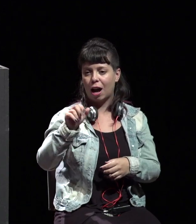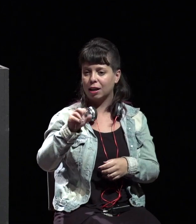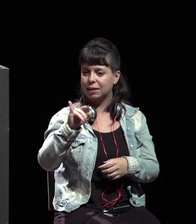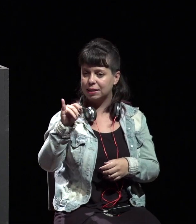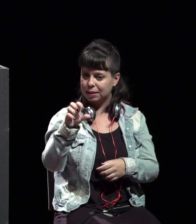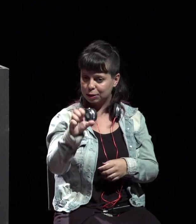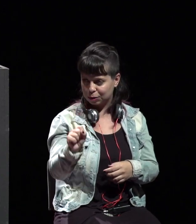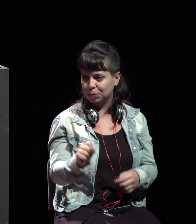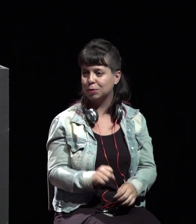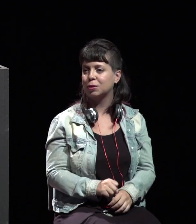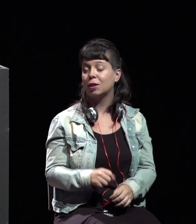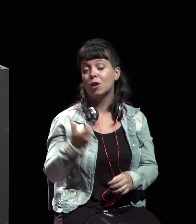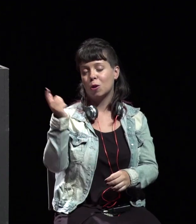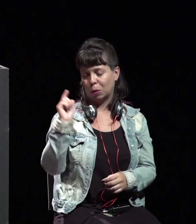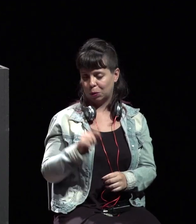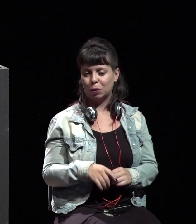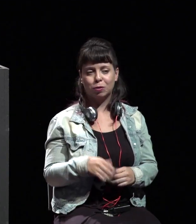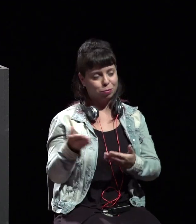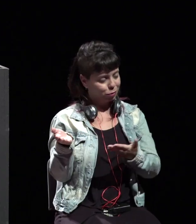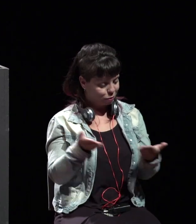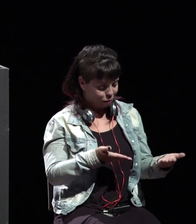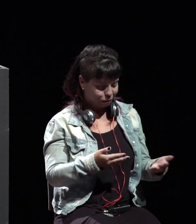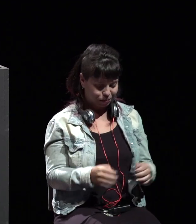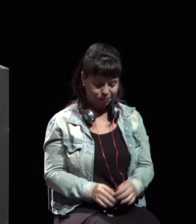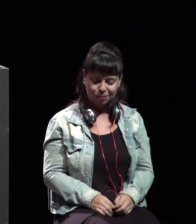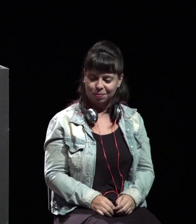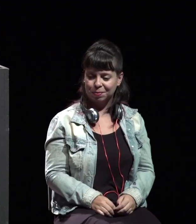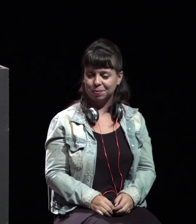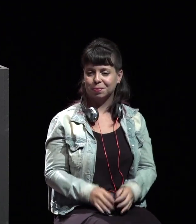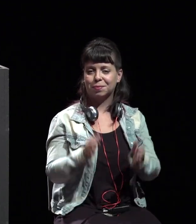Tempo Presente. Por favor, Rosane.